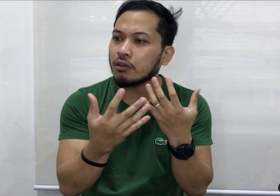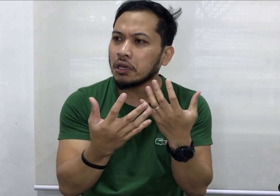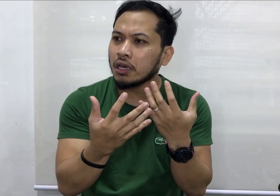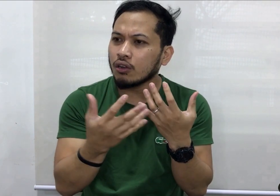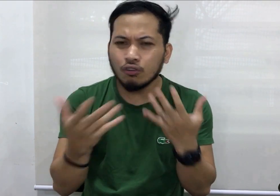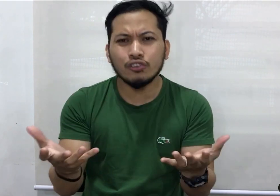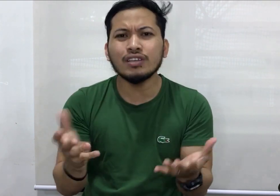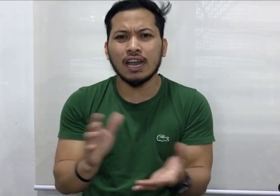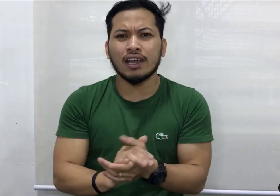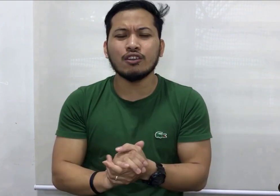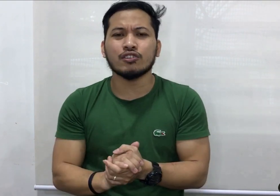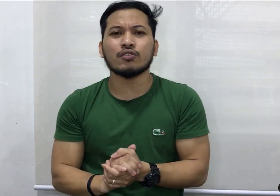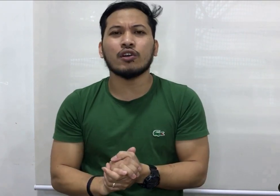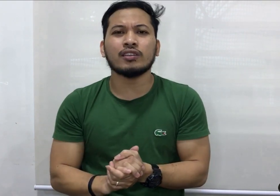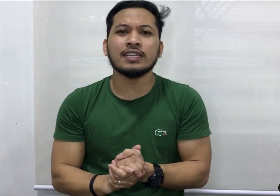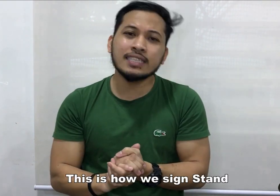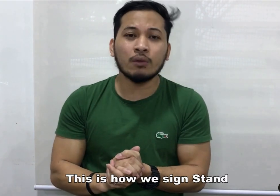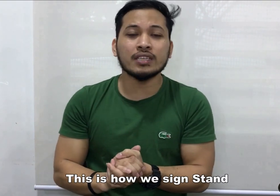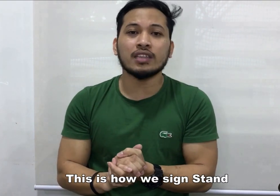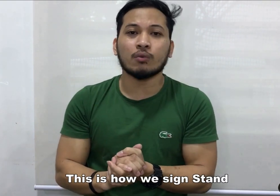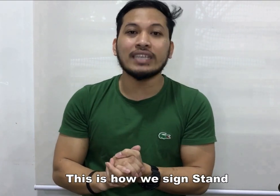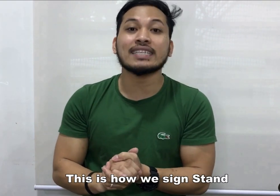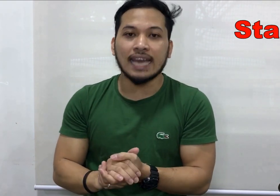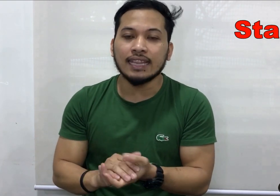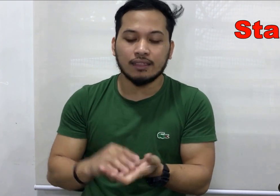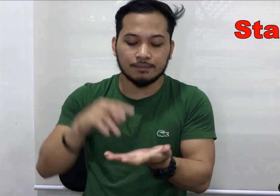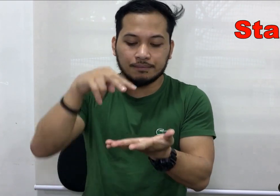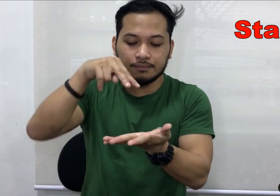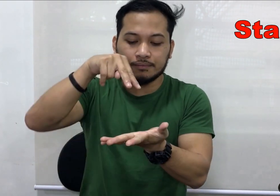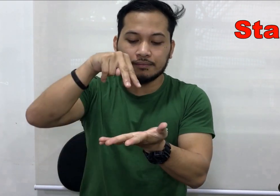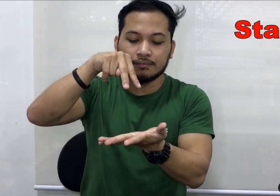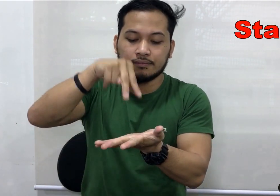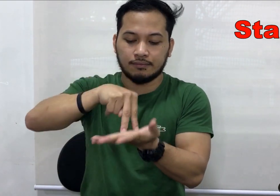kung yun nga, gano'n. So, this is how we sign the word stand.